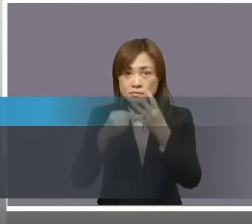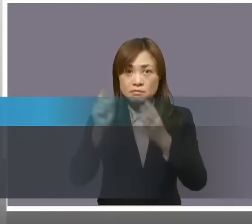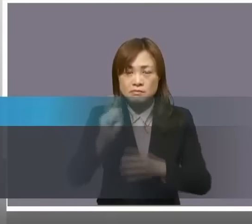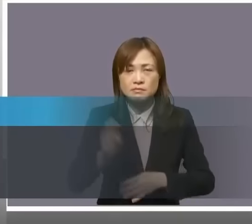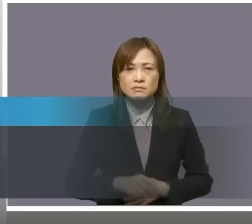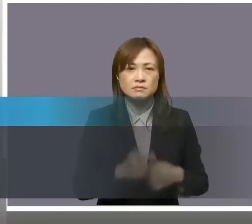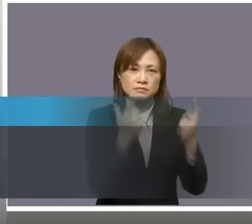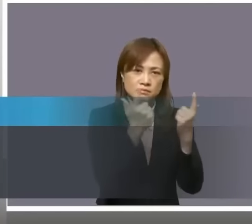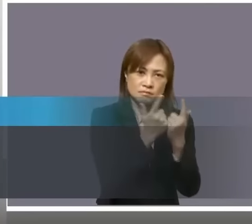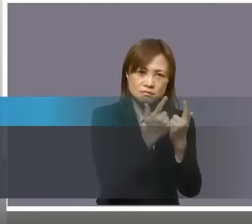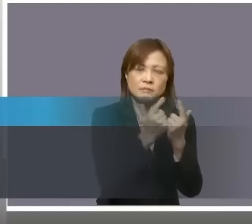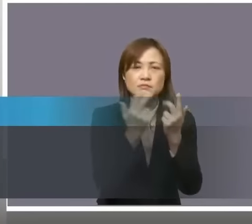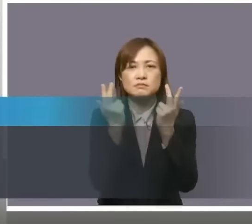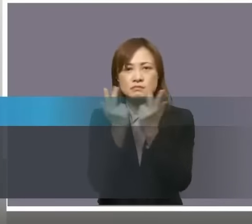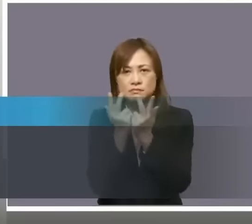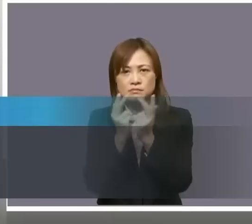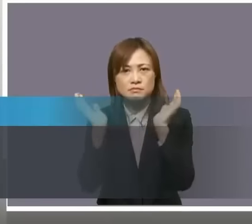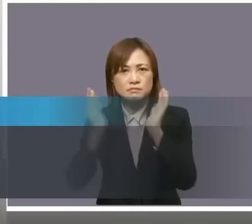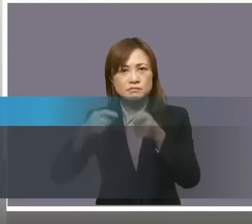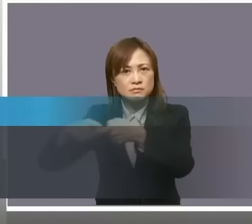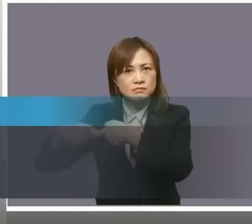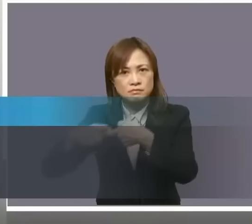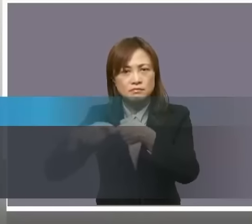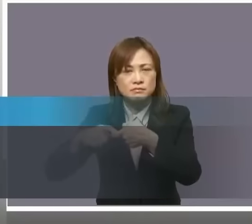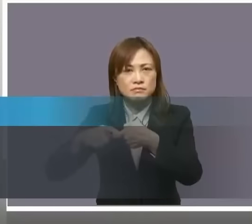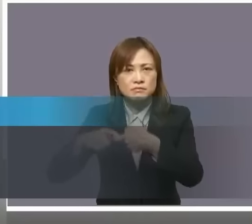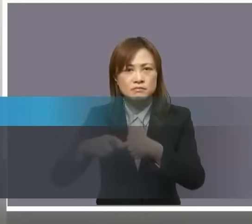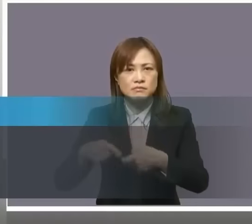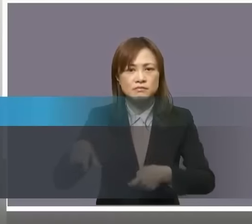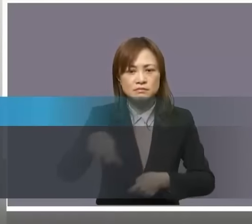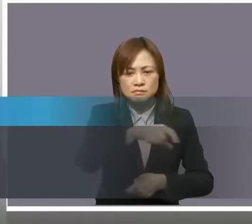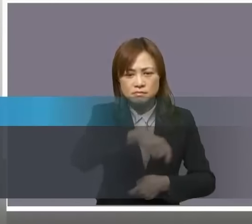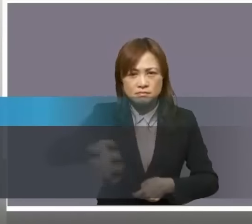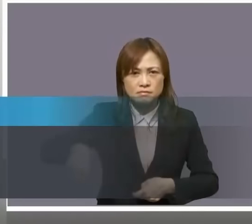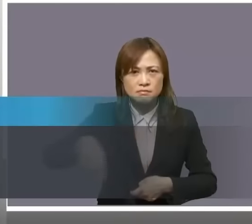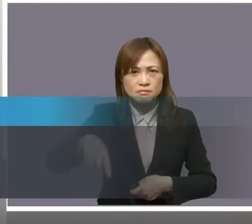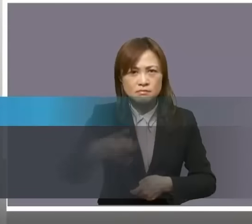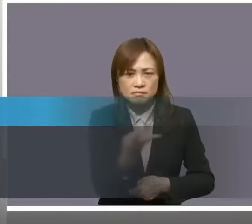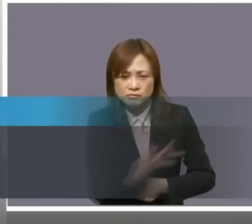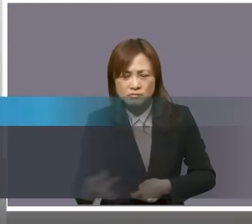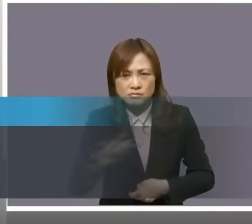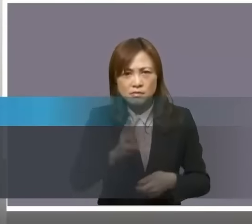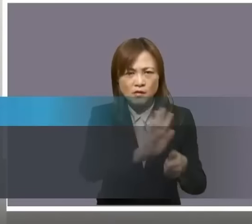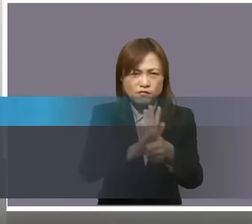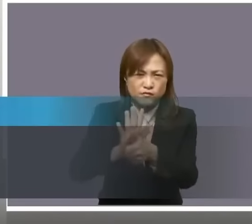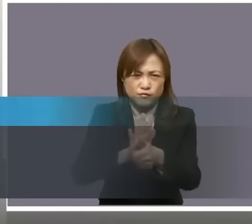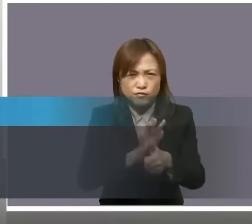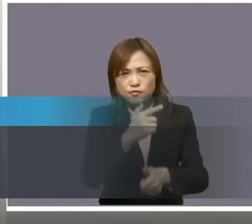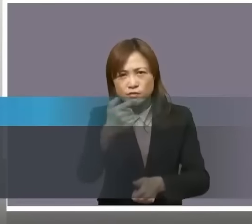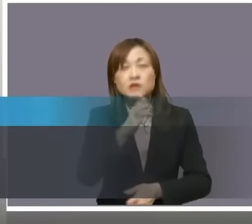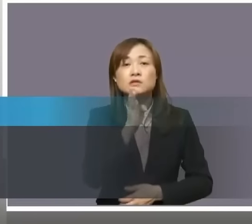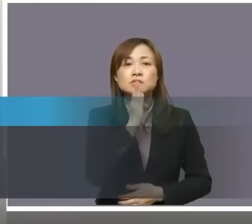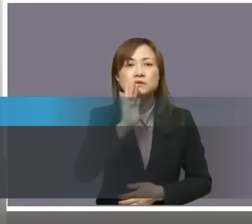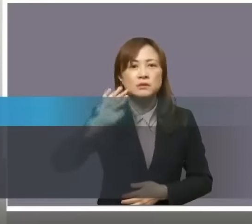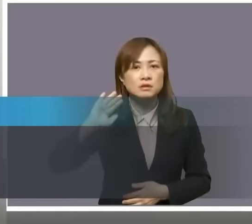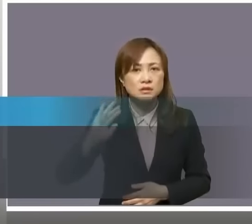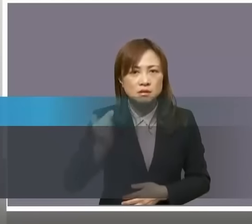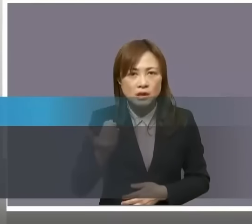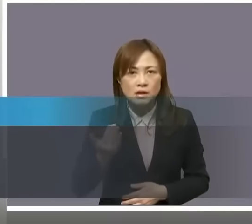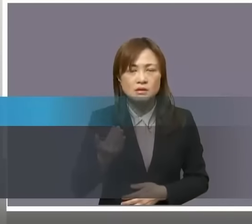北市跟儿盟都非常努力在做很多的服务，可是都没有做横向的